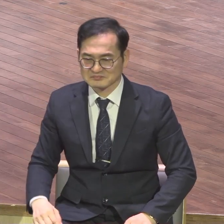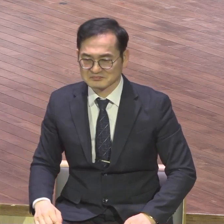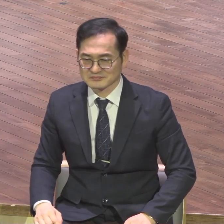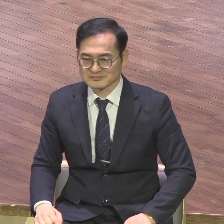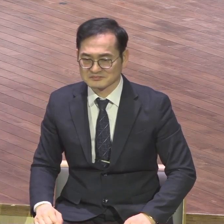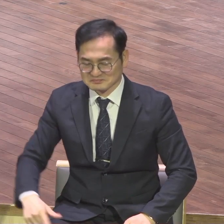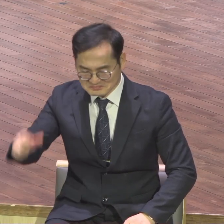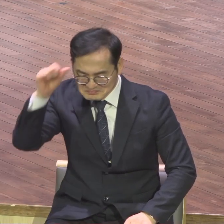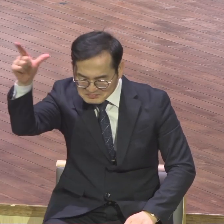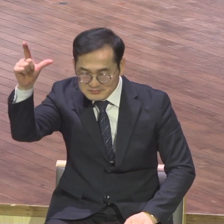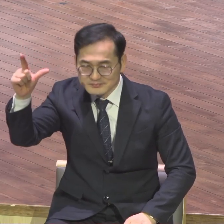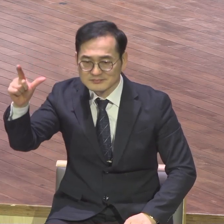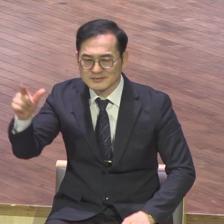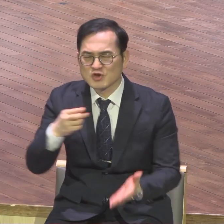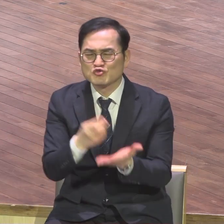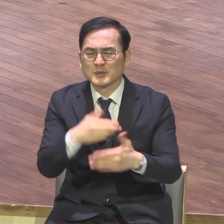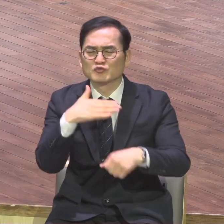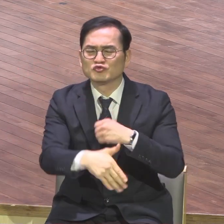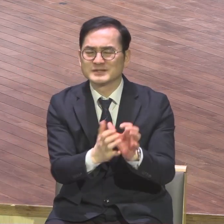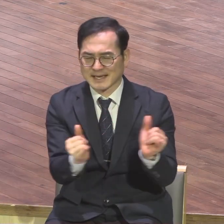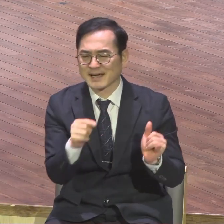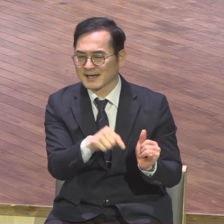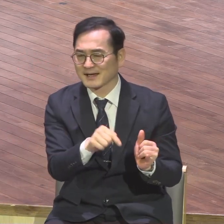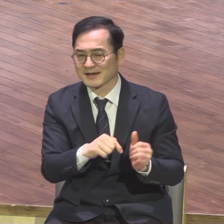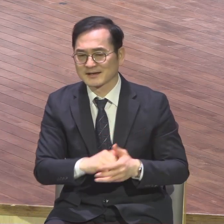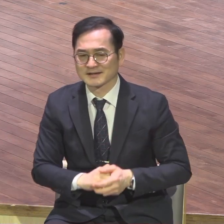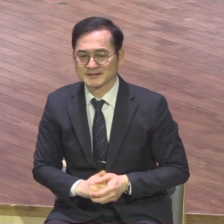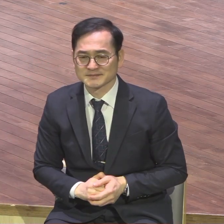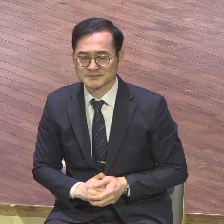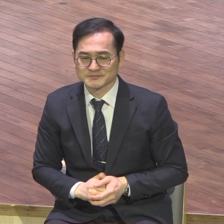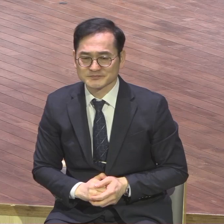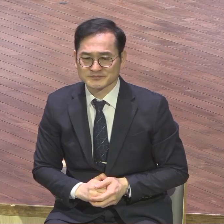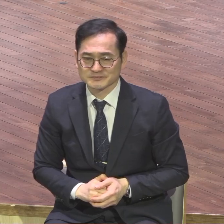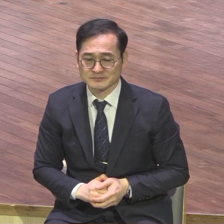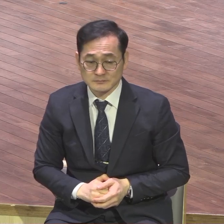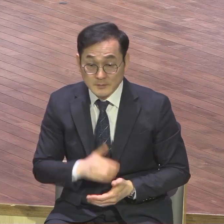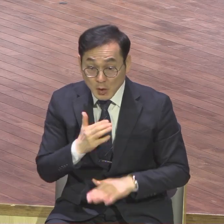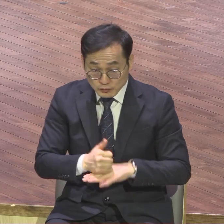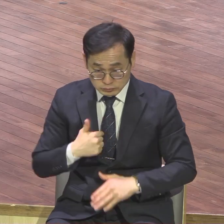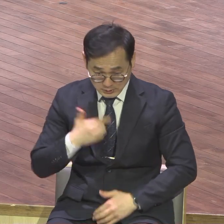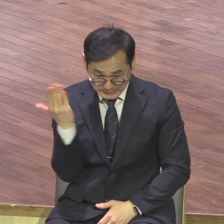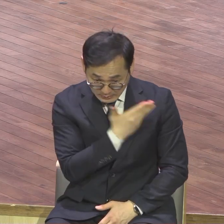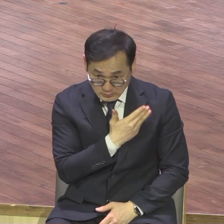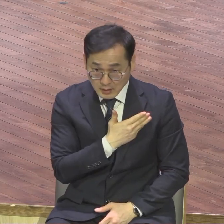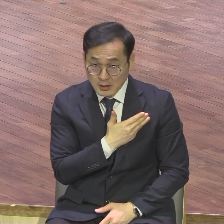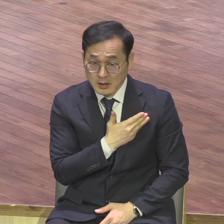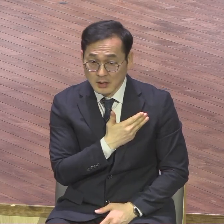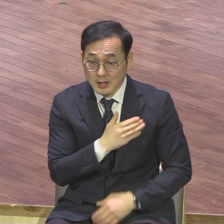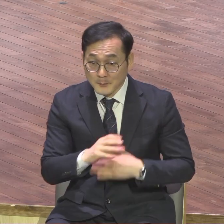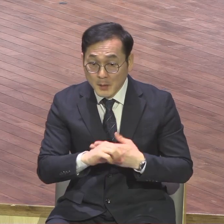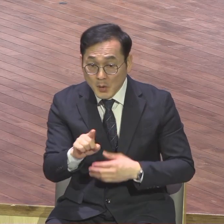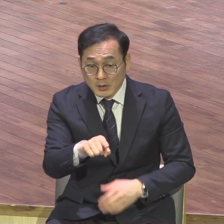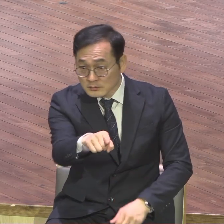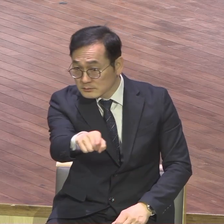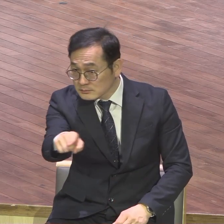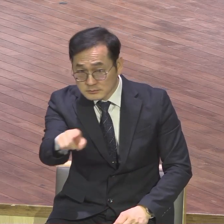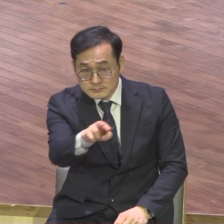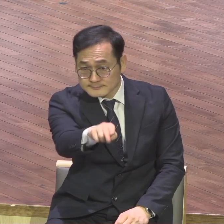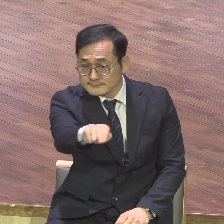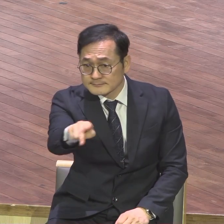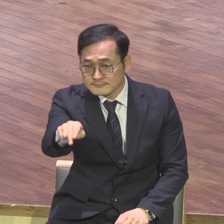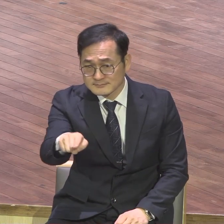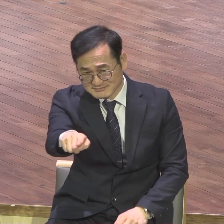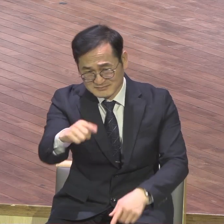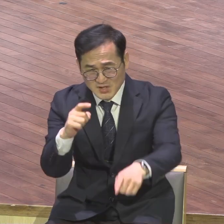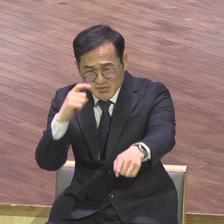이게 율법주의자들. 그래서 나오는 것이 다른 사람을 뭐요? 정죄하고 비판합니다. 다른 사람을 정죄하고